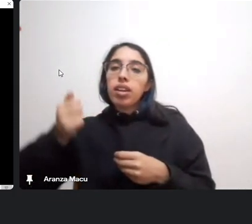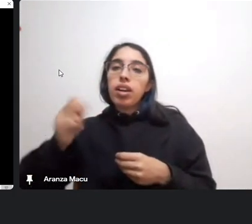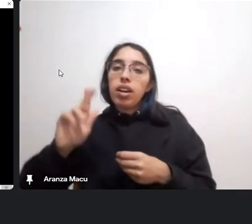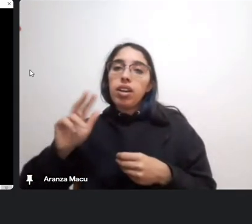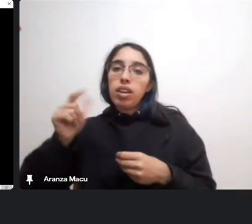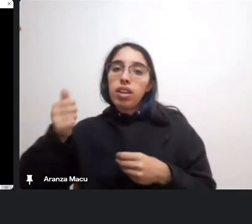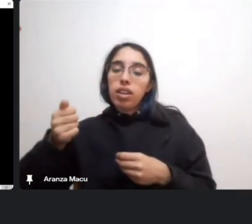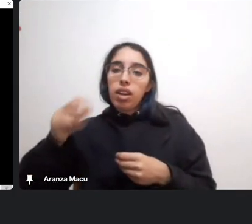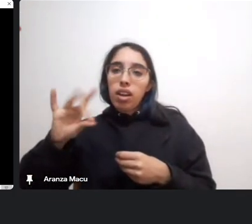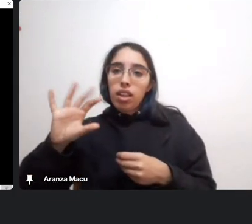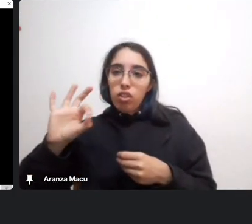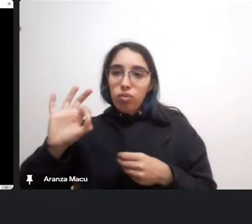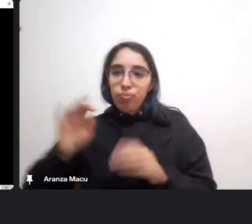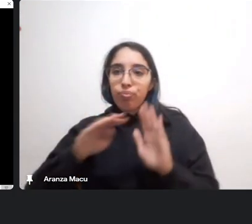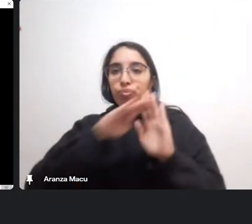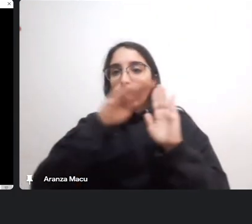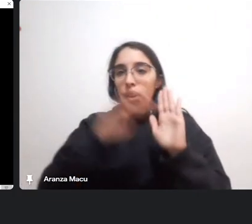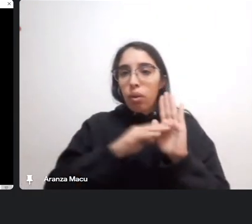principal.